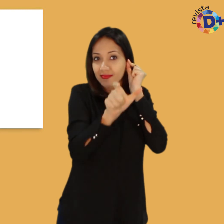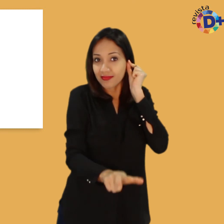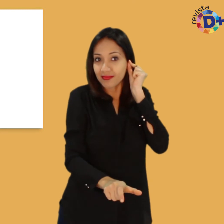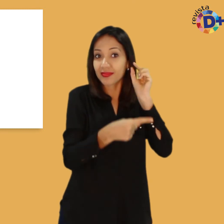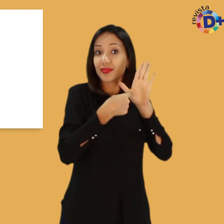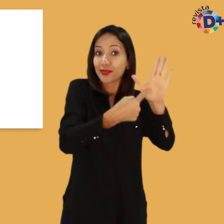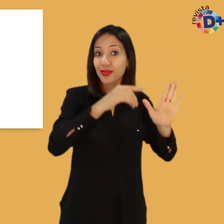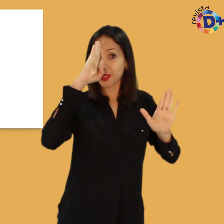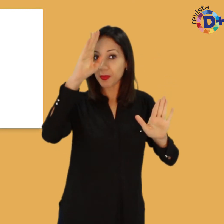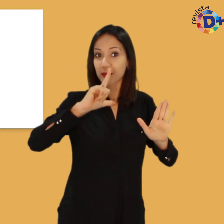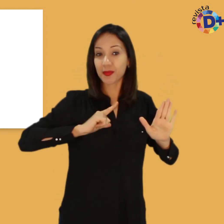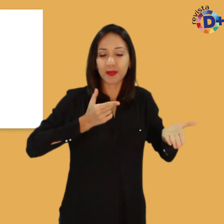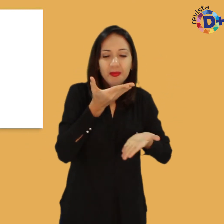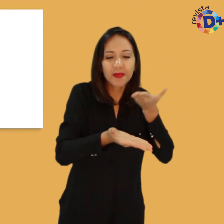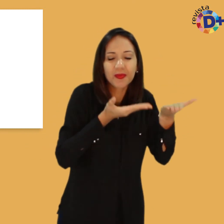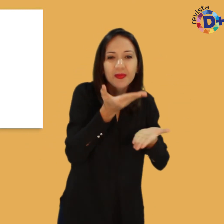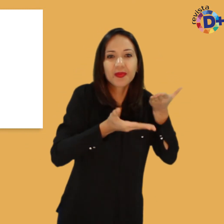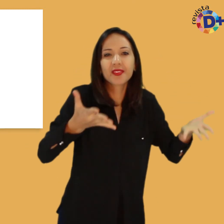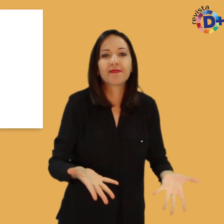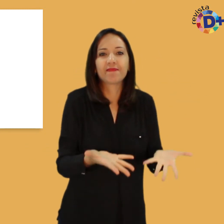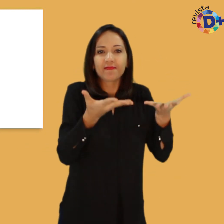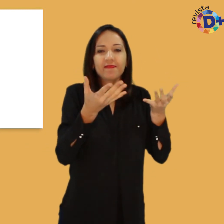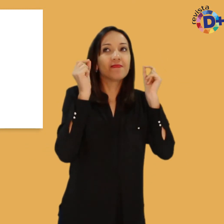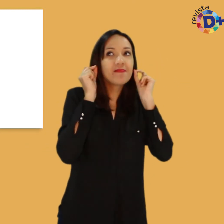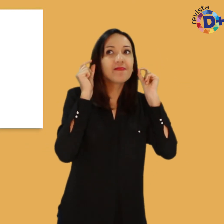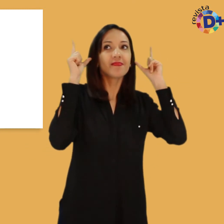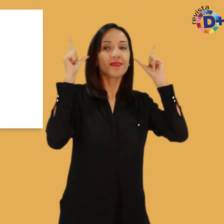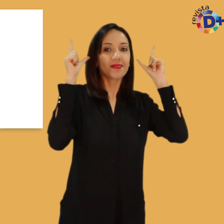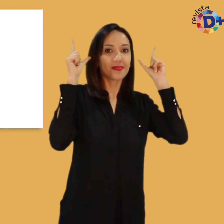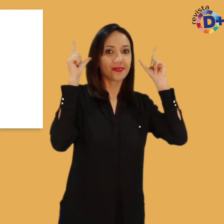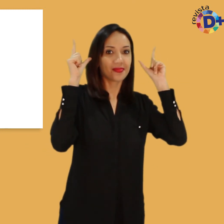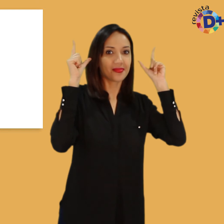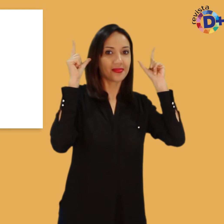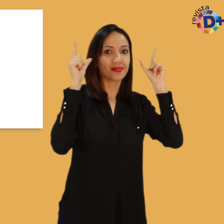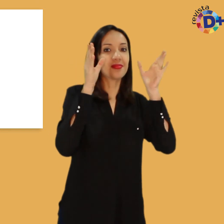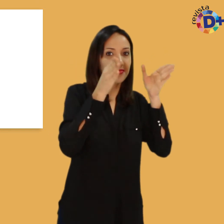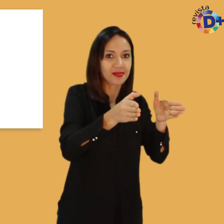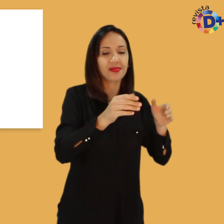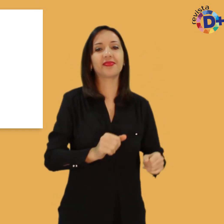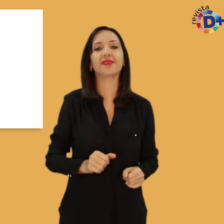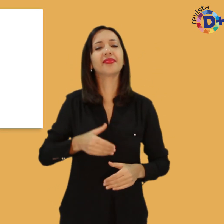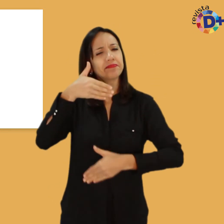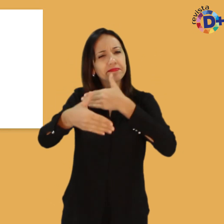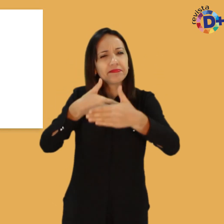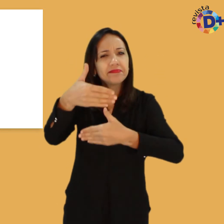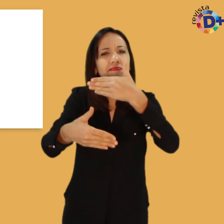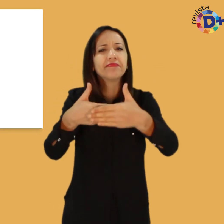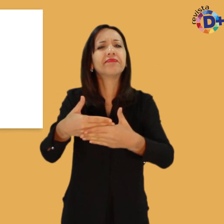indicando-lhe prioritariamente o caminho da reabilitação. Tal processo, nesse pressuposto, pode